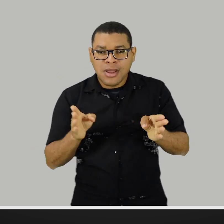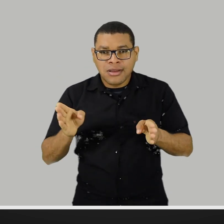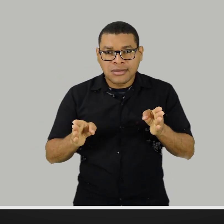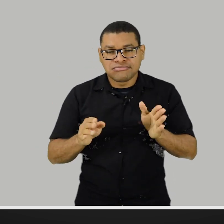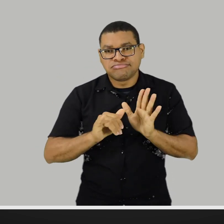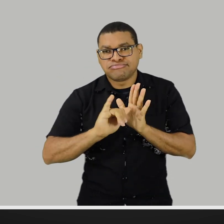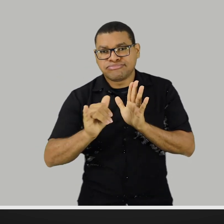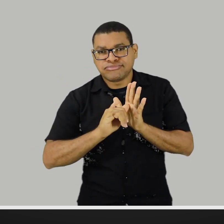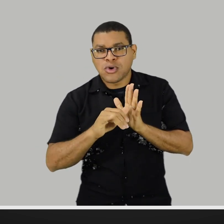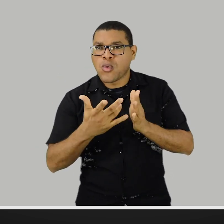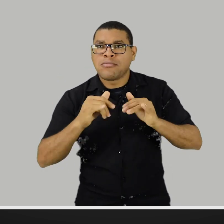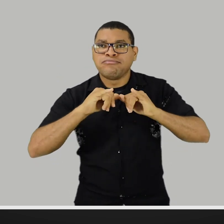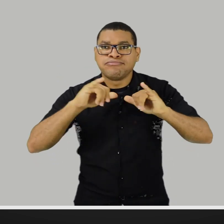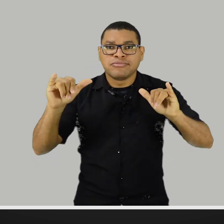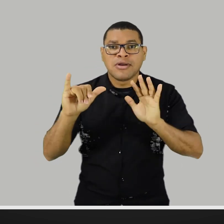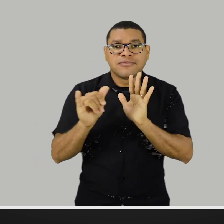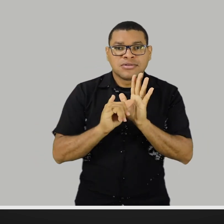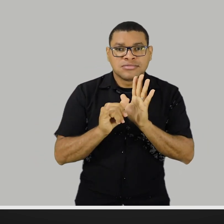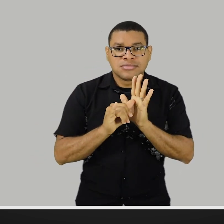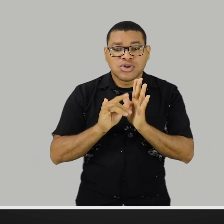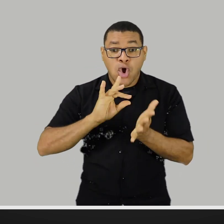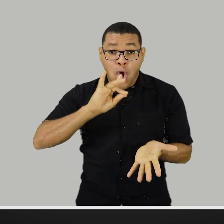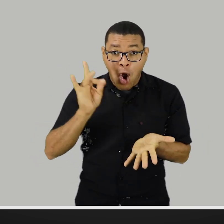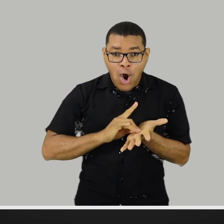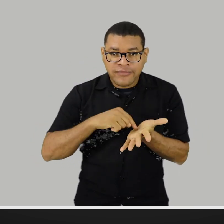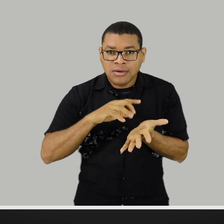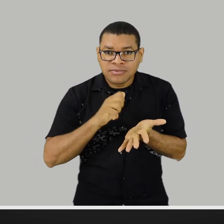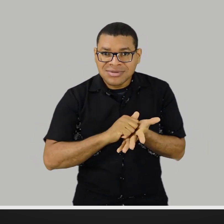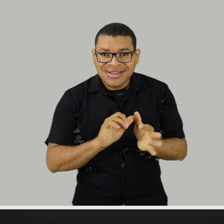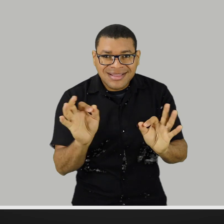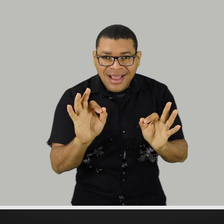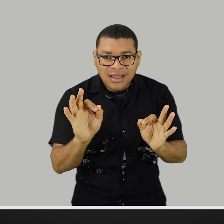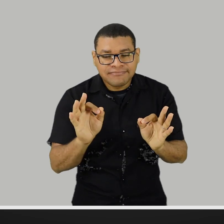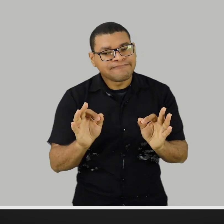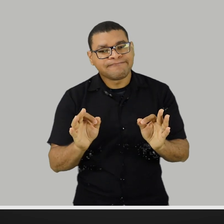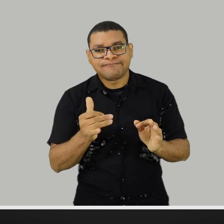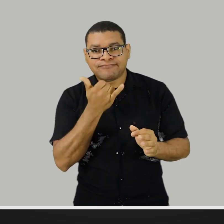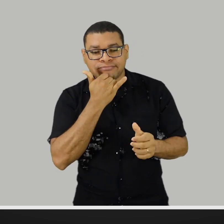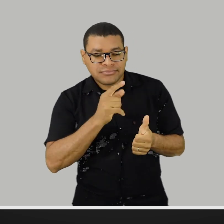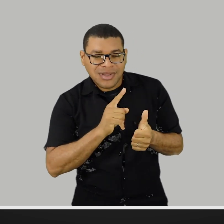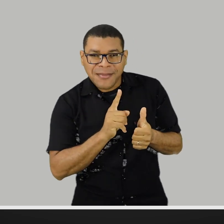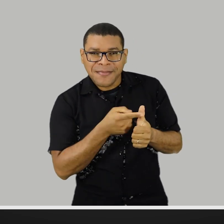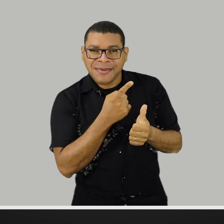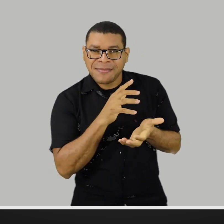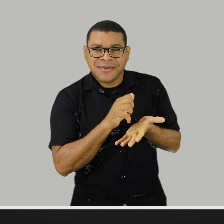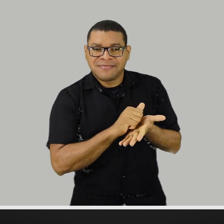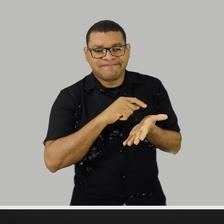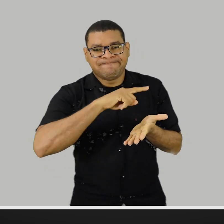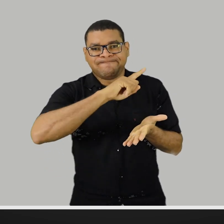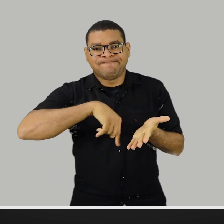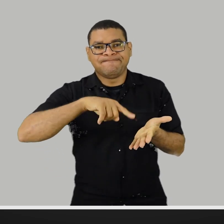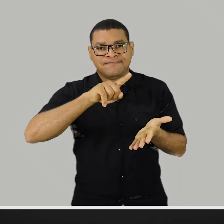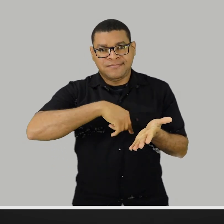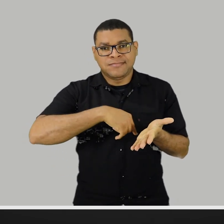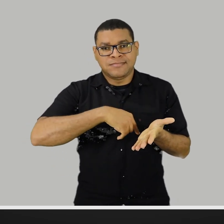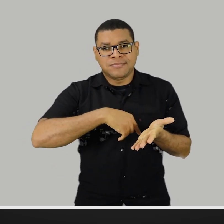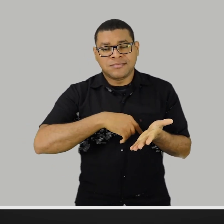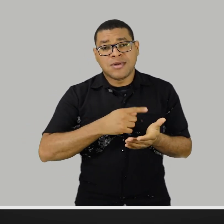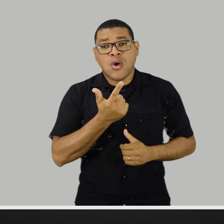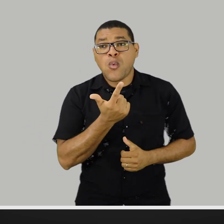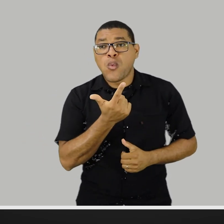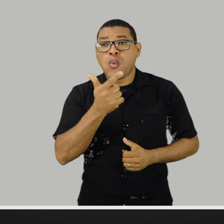edital o editais de convocação para confirmação de matrícula a sua pré-matrícula será cancelada